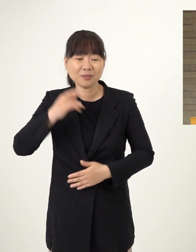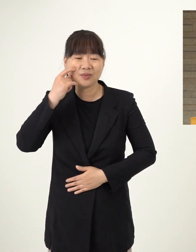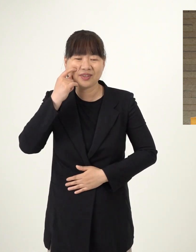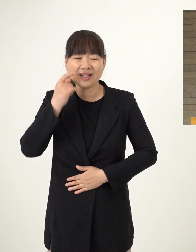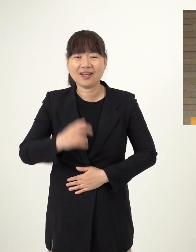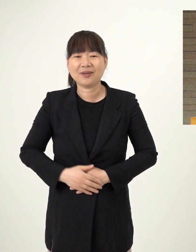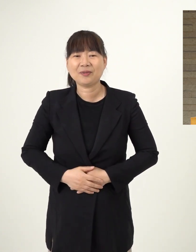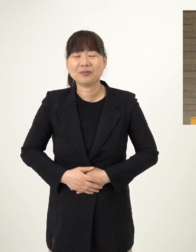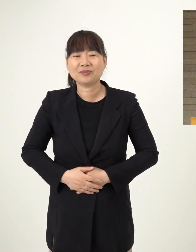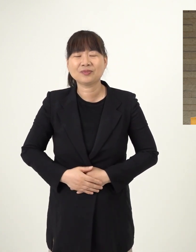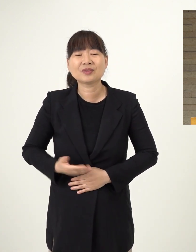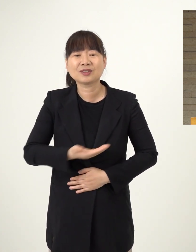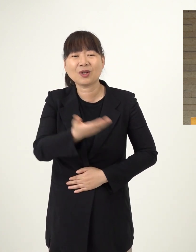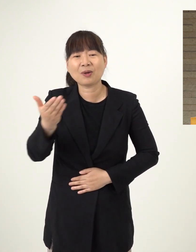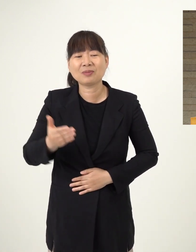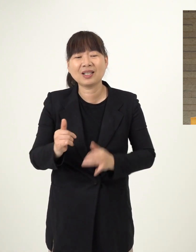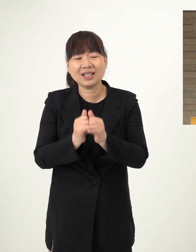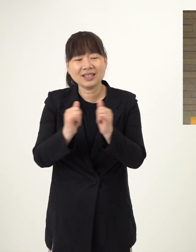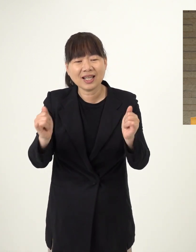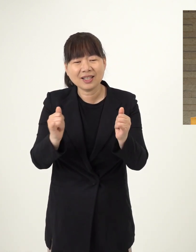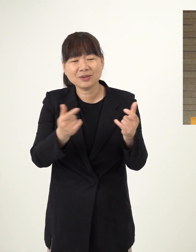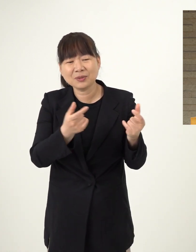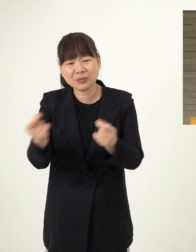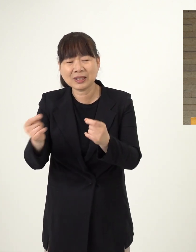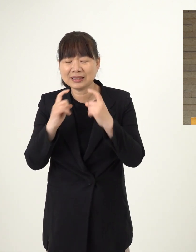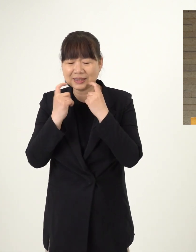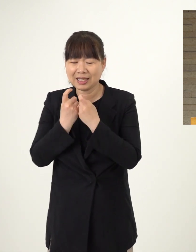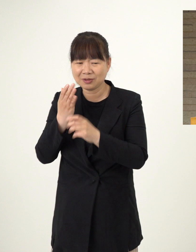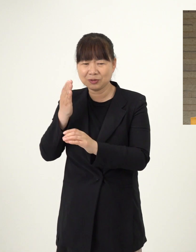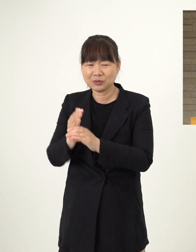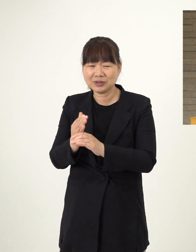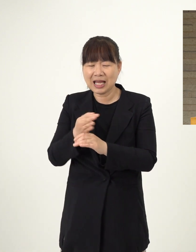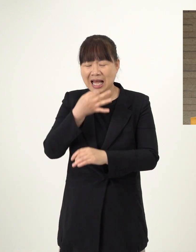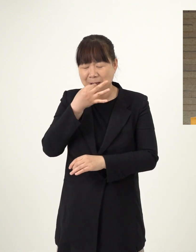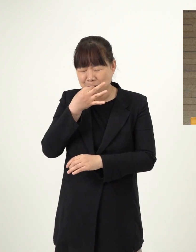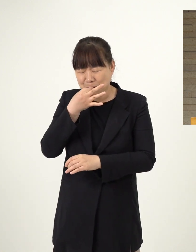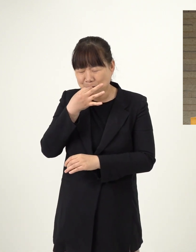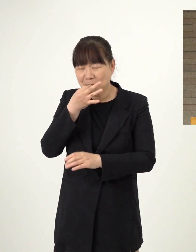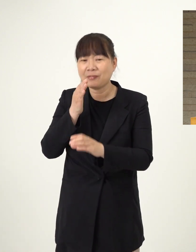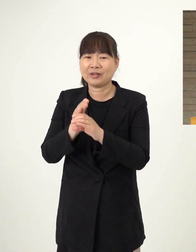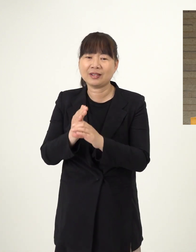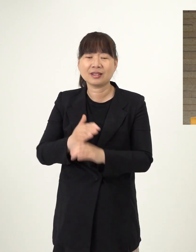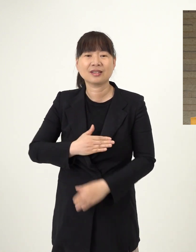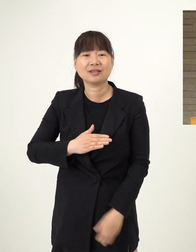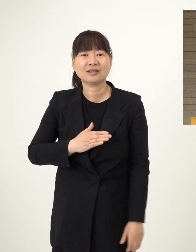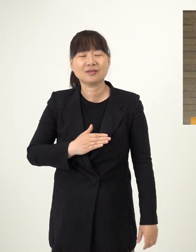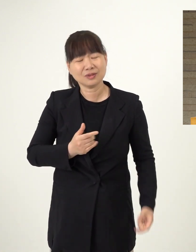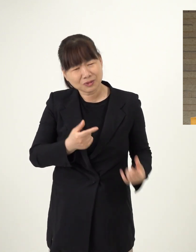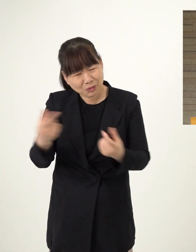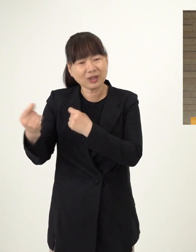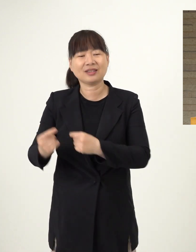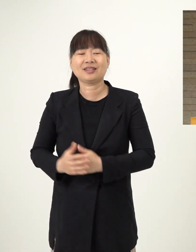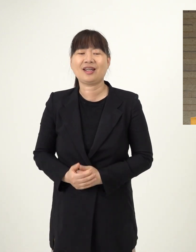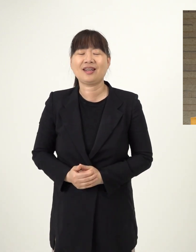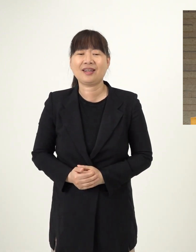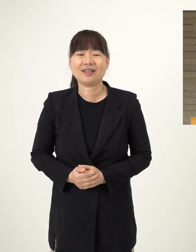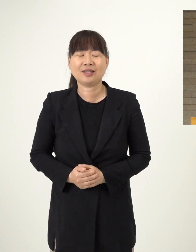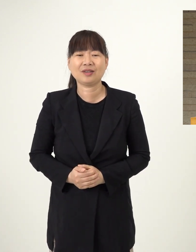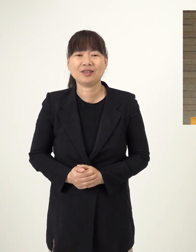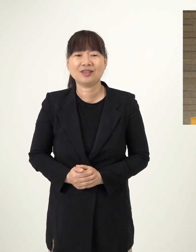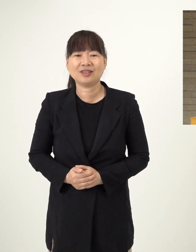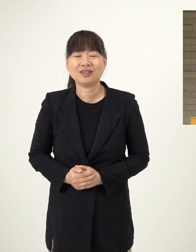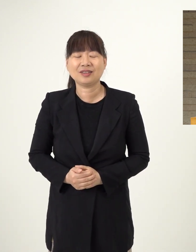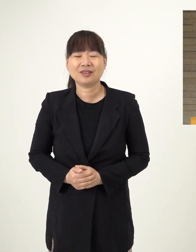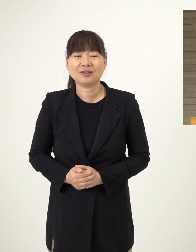여러분 밑장 까면 얼마나 이기적이고 탐욕적인 존재인지 아세요? 이런 말을